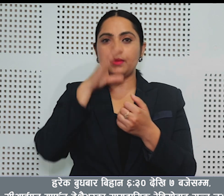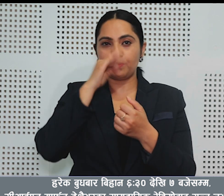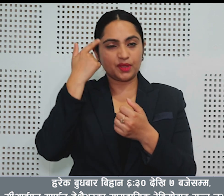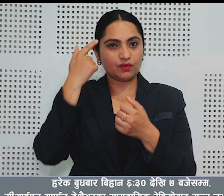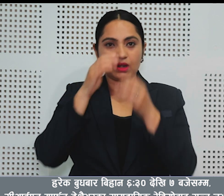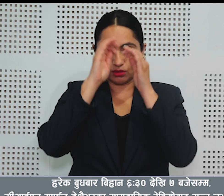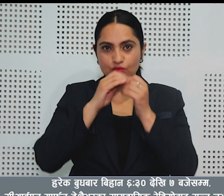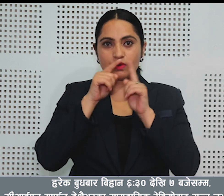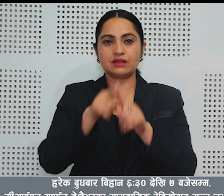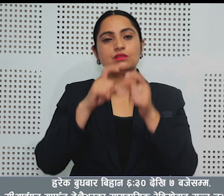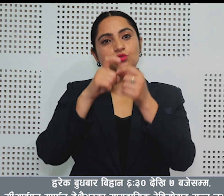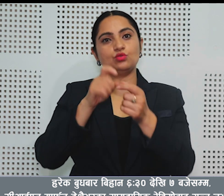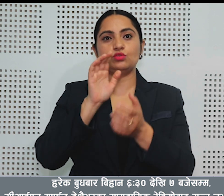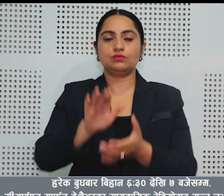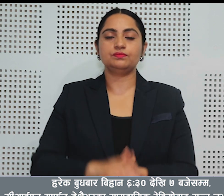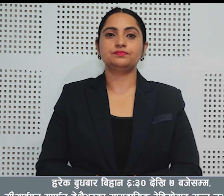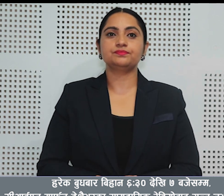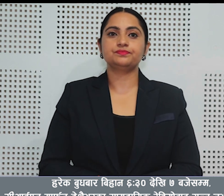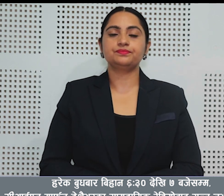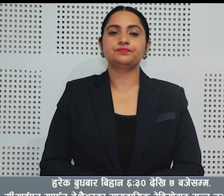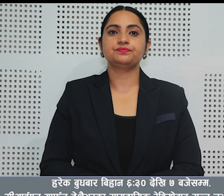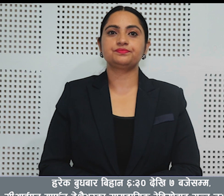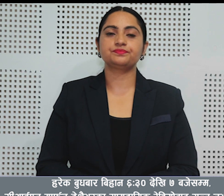वा सरोकारवालासँग सोध्नेछौँ।